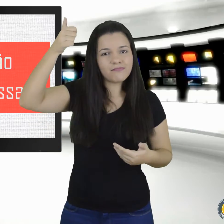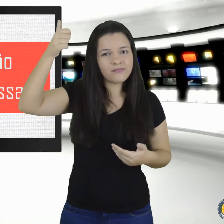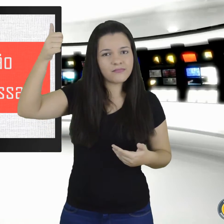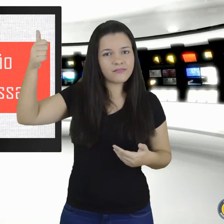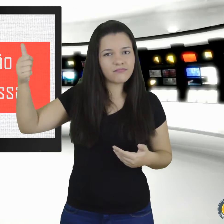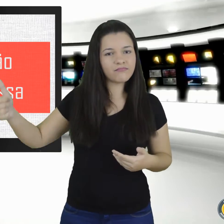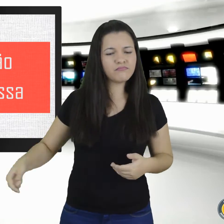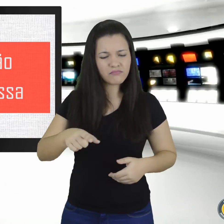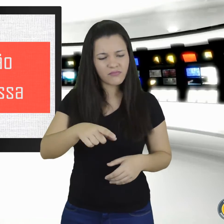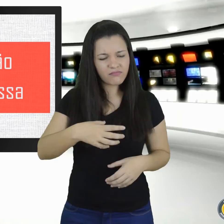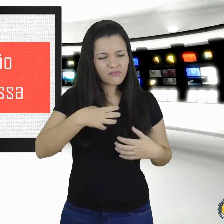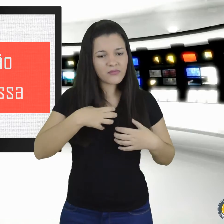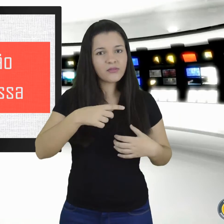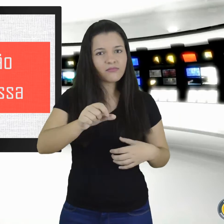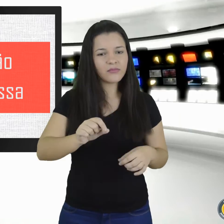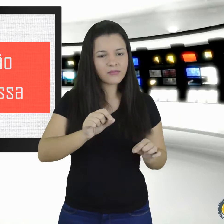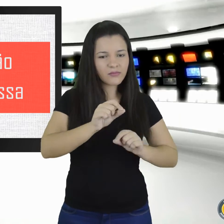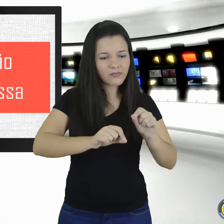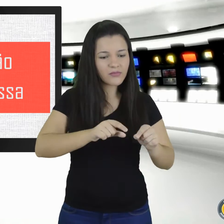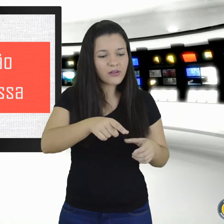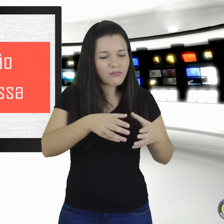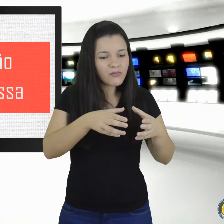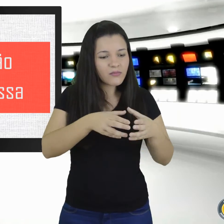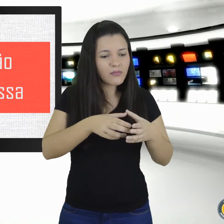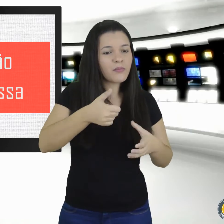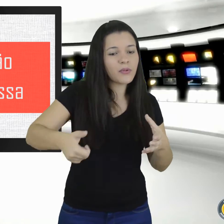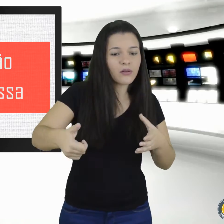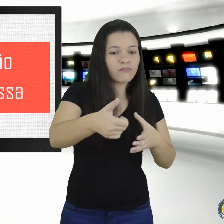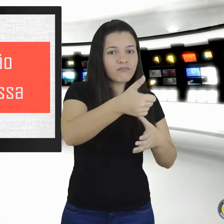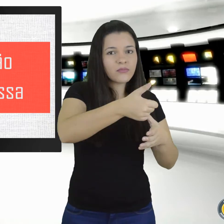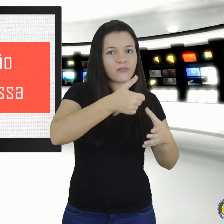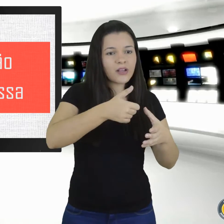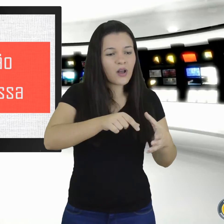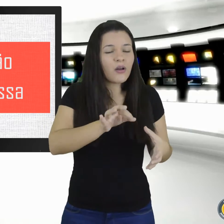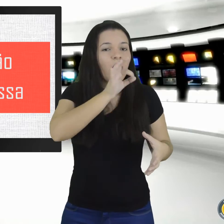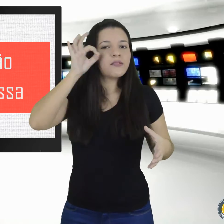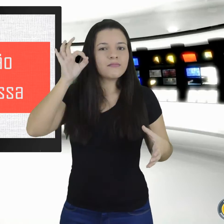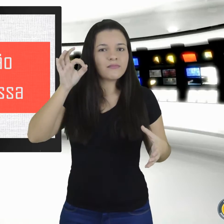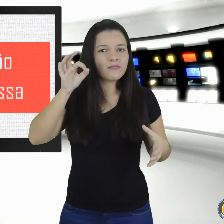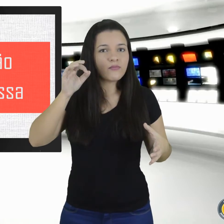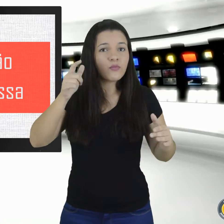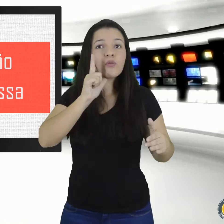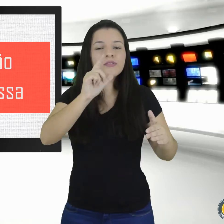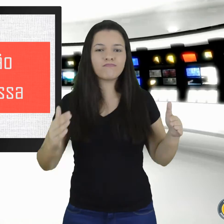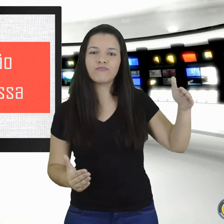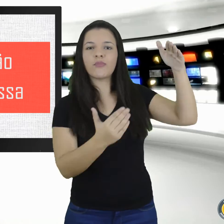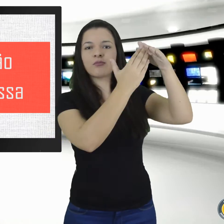melhorar, otimizar e alcançar cada objetivo de maneira plausível. Em termos